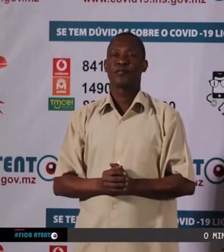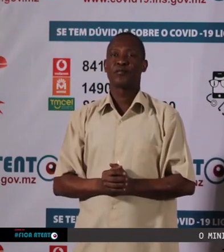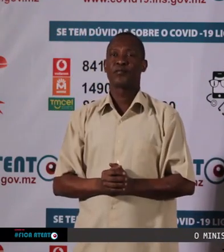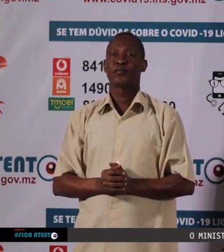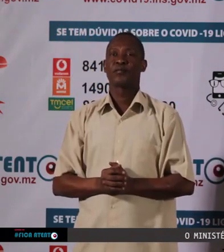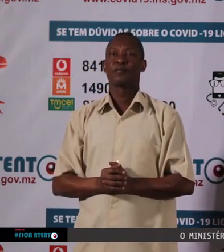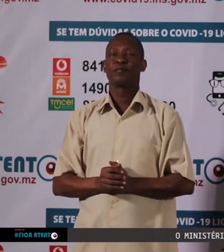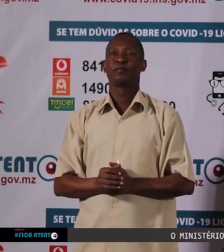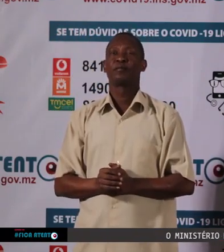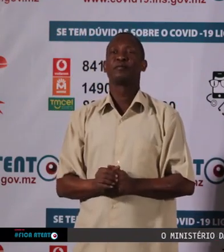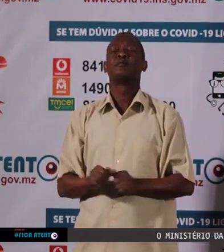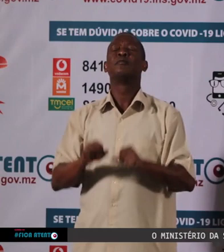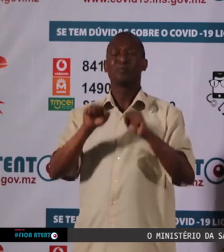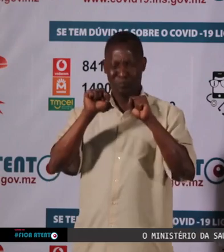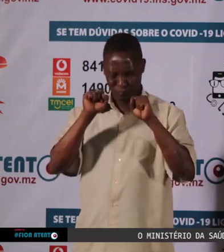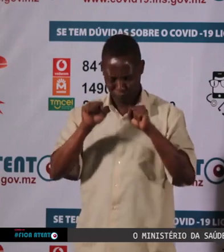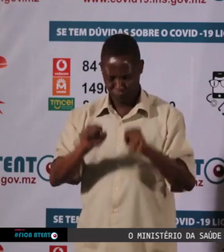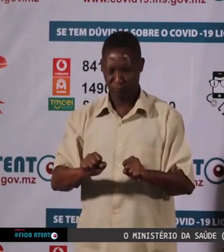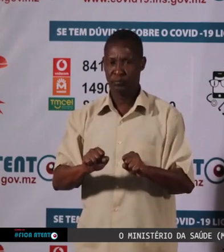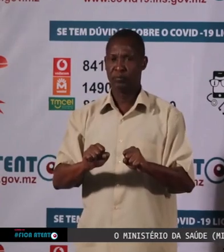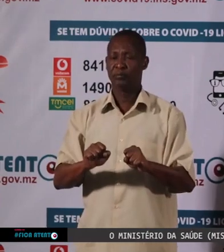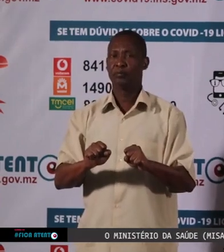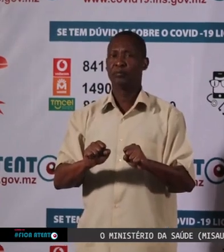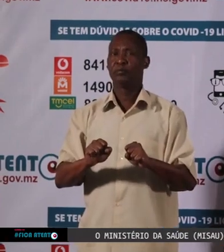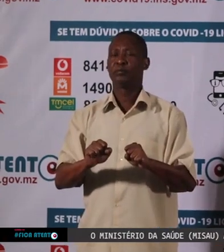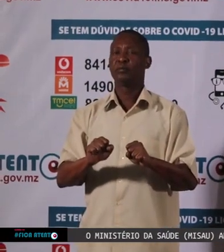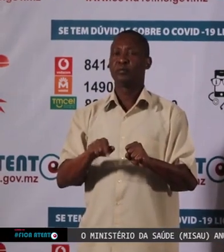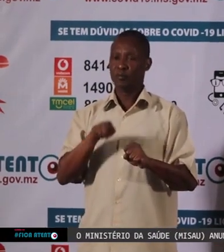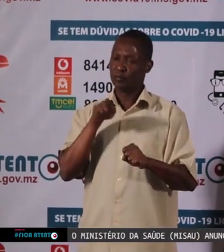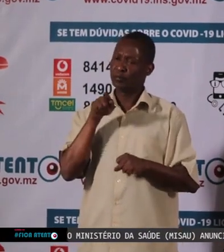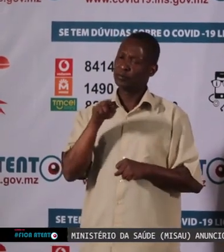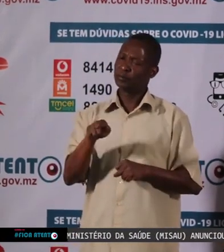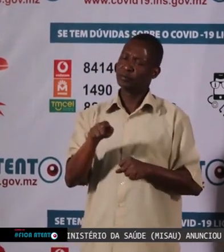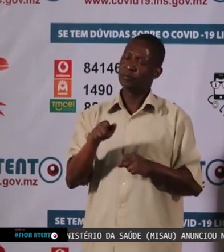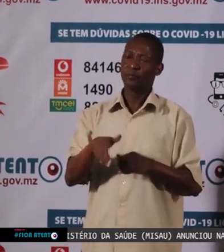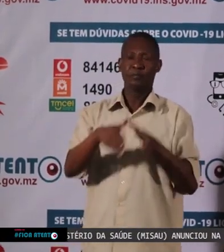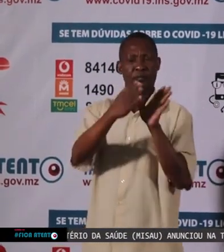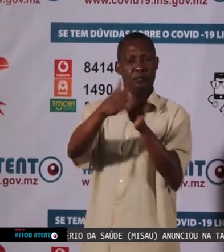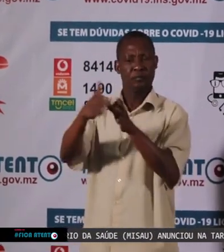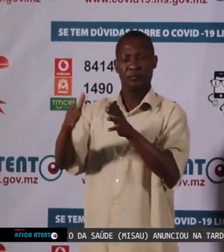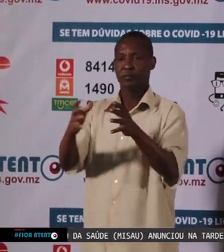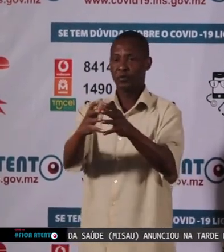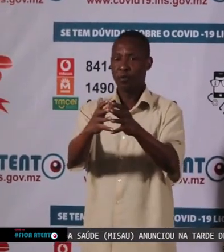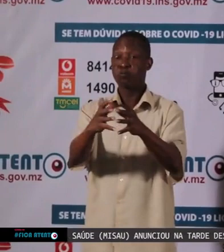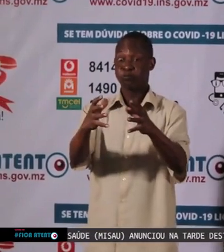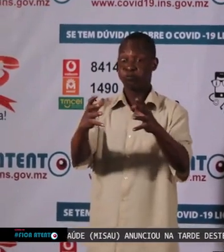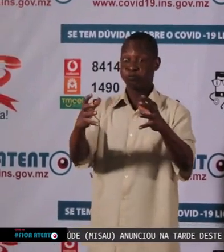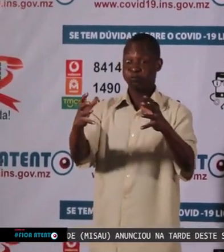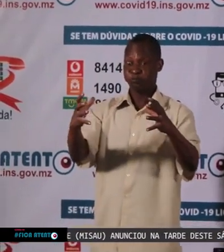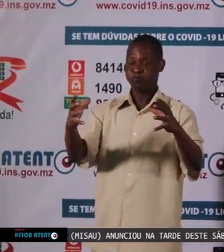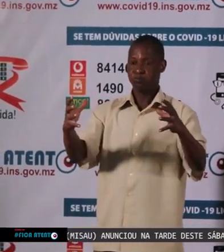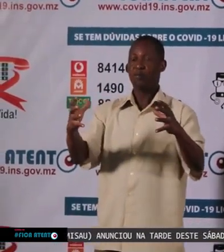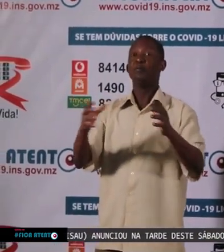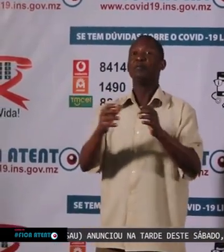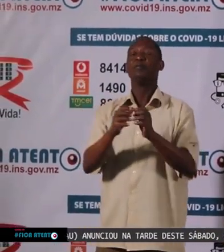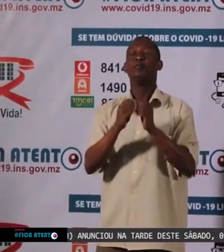Devemos celebrar que, apesar do aumento do número de casos, o nosso país ainda